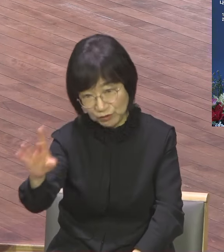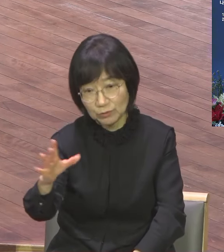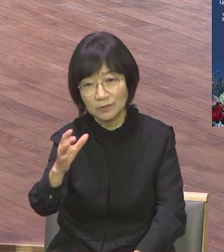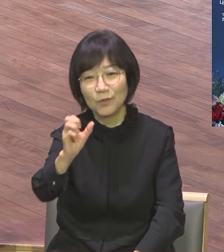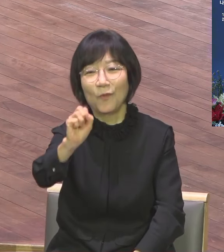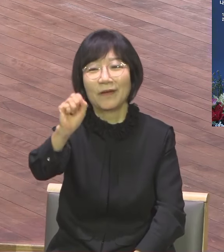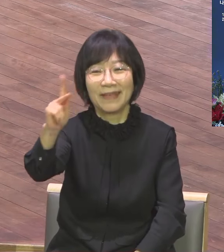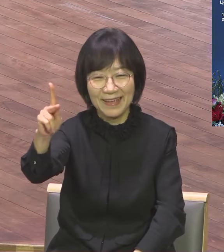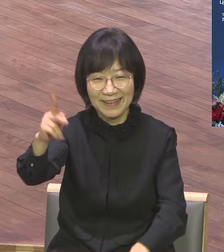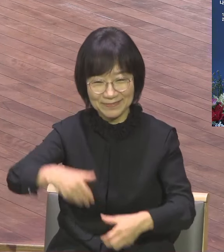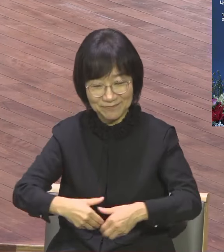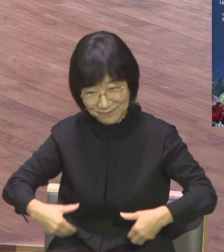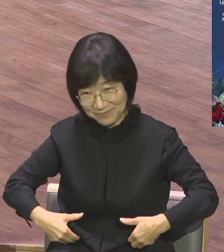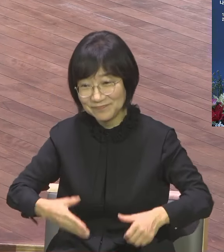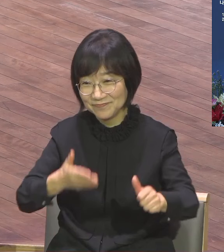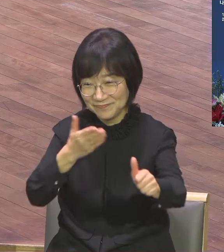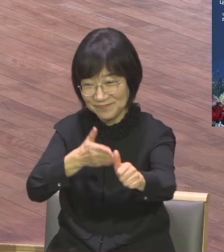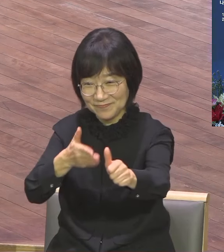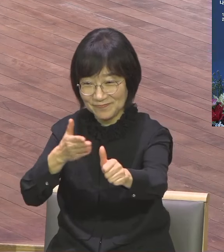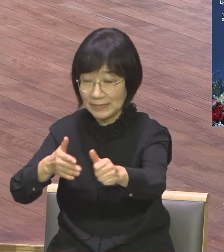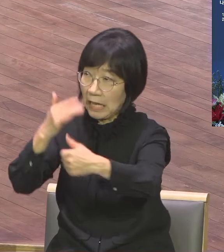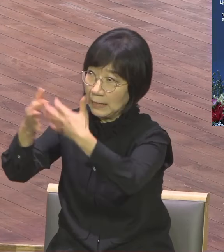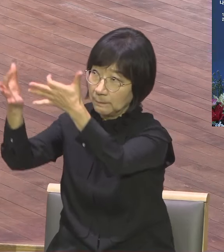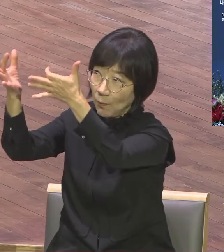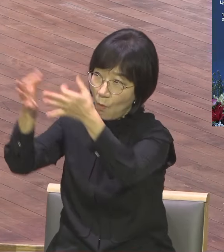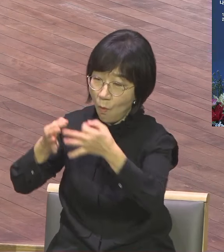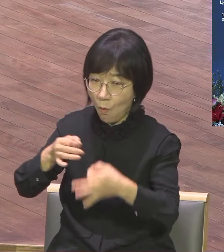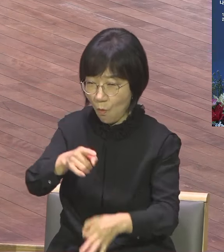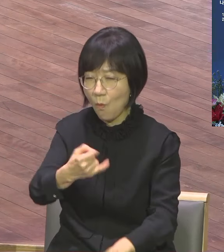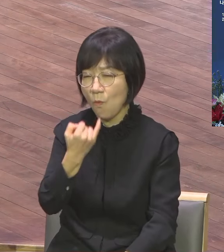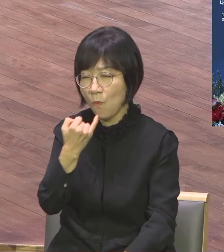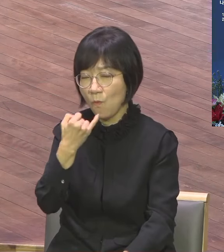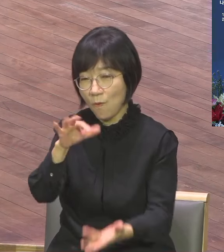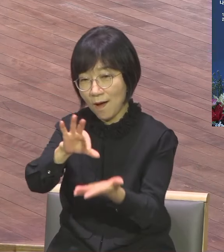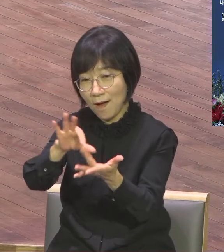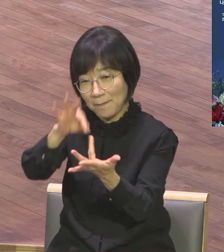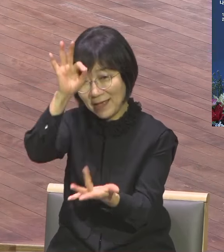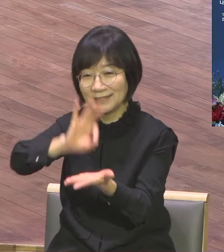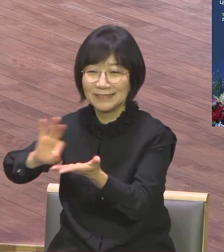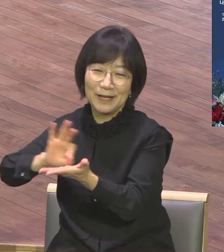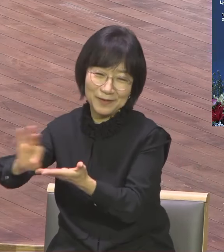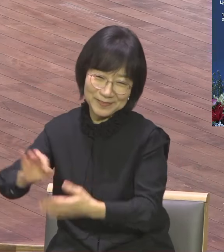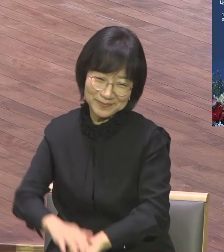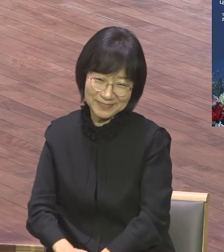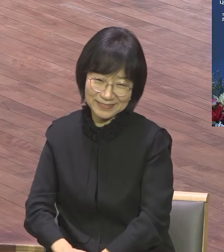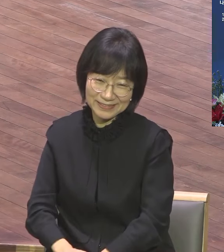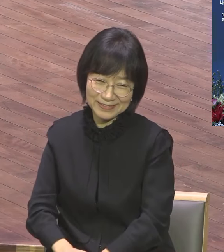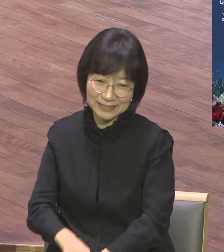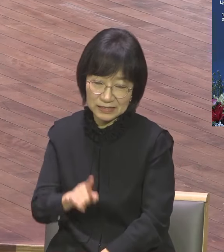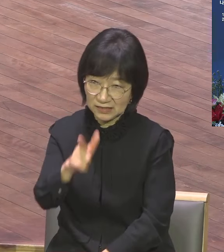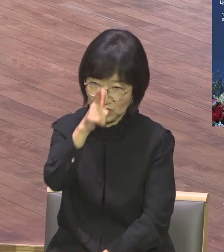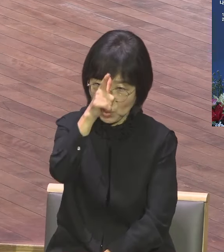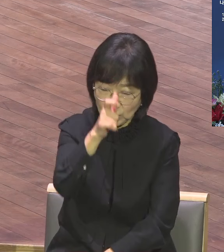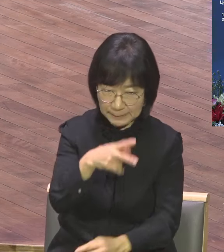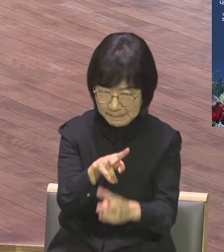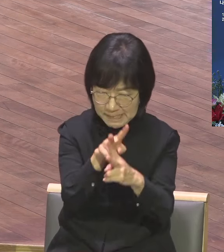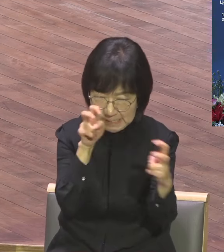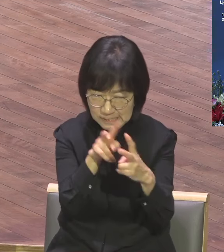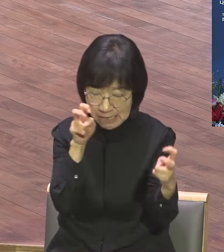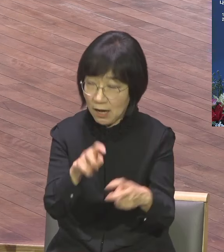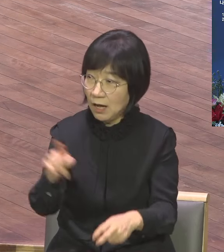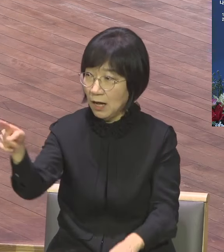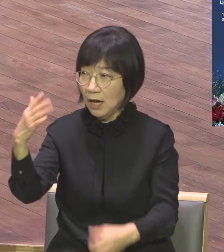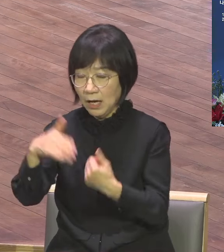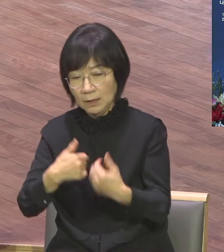그거 돼야 하나님 쓰십니다. 그거 안 되면 하나님 안 씁니다. 미안합니다. 버리뿝니다.